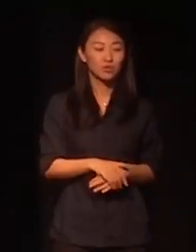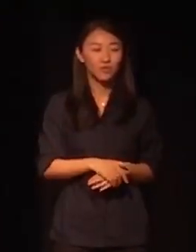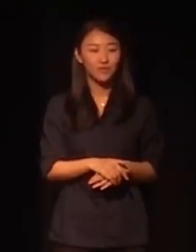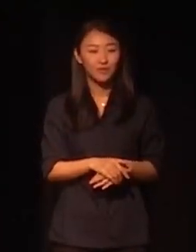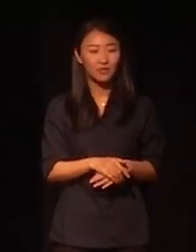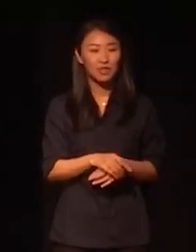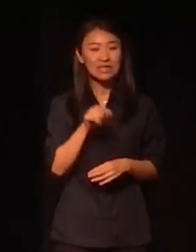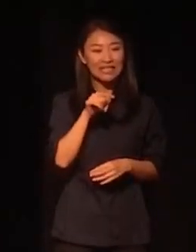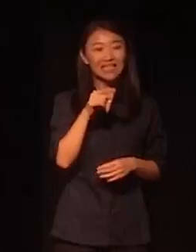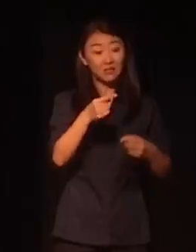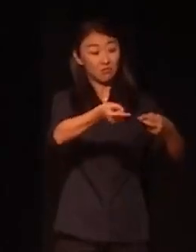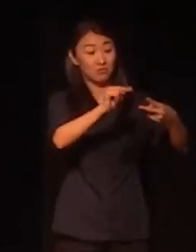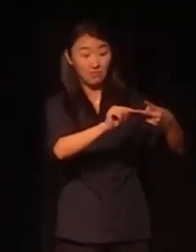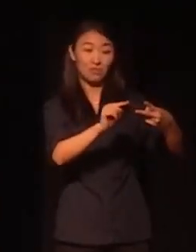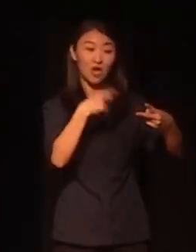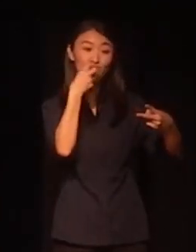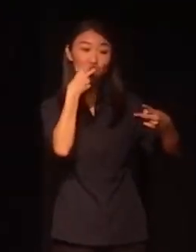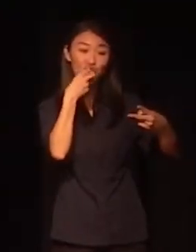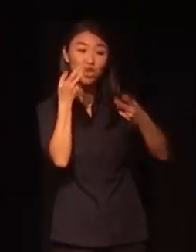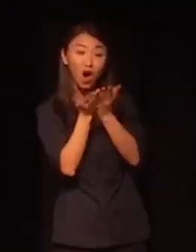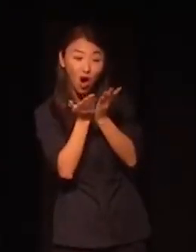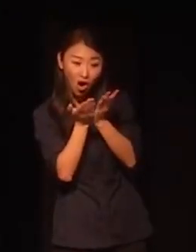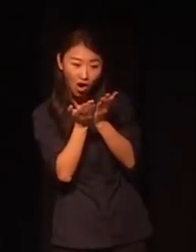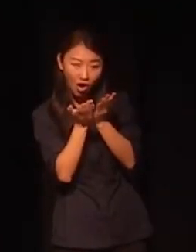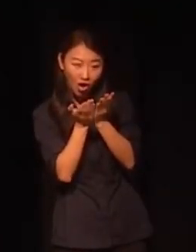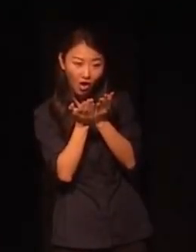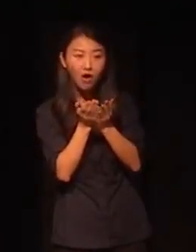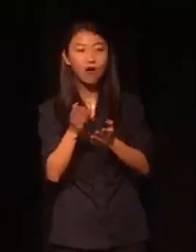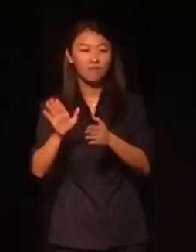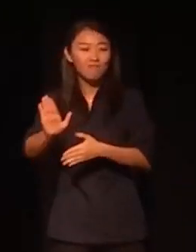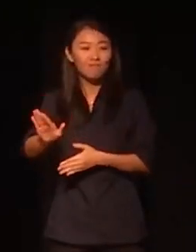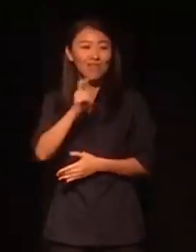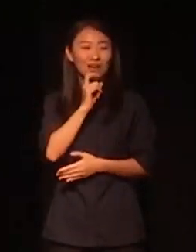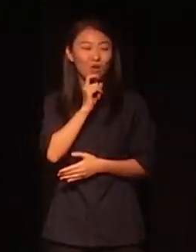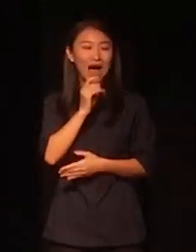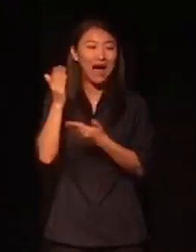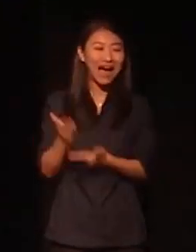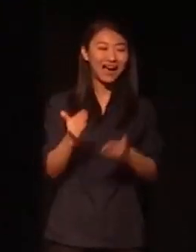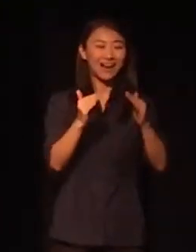call linguistic aspects. Say we have 客家让豆腐,